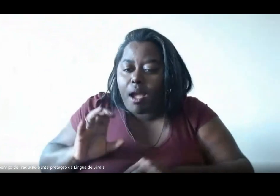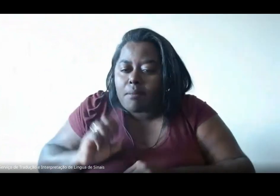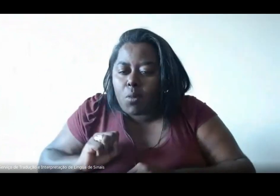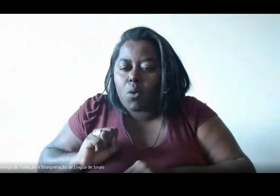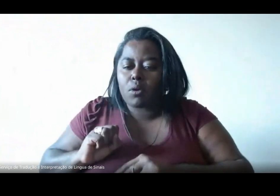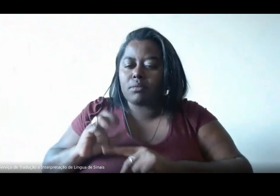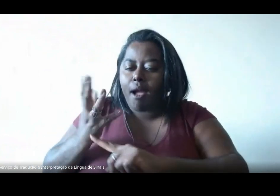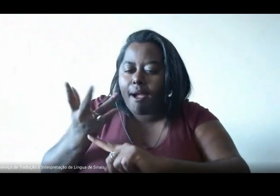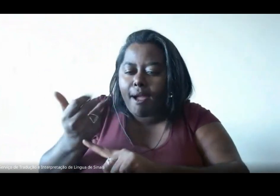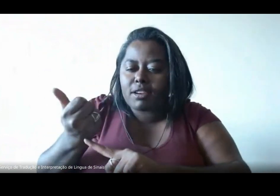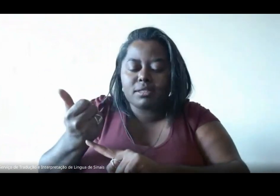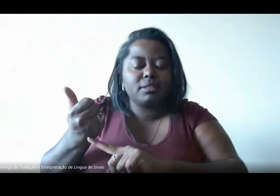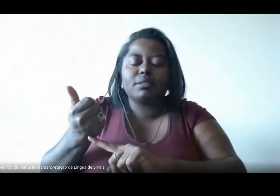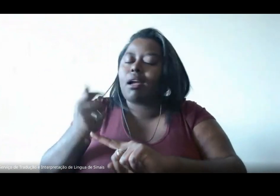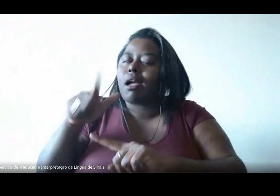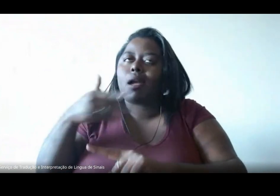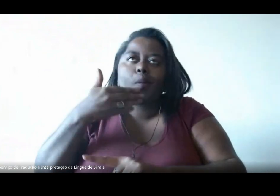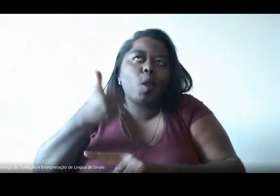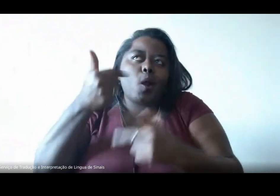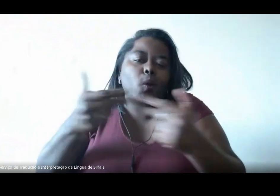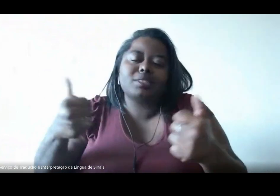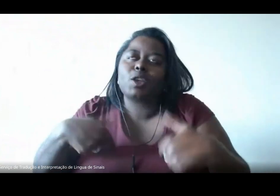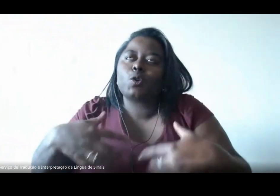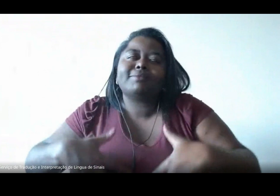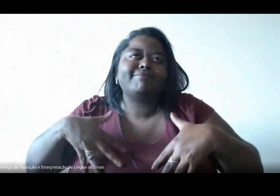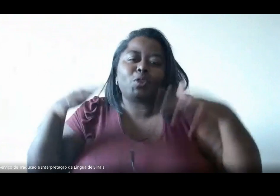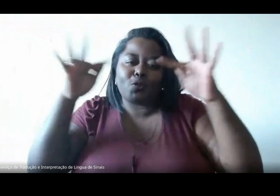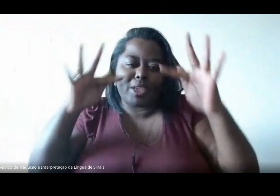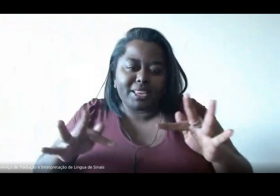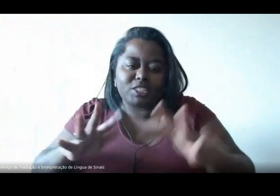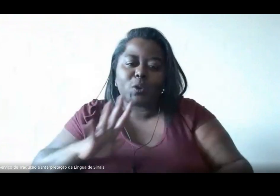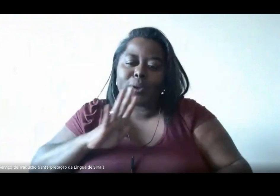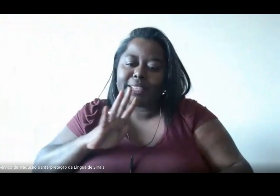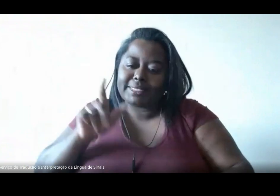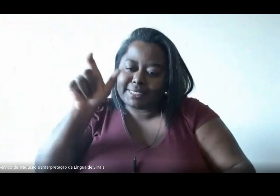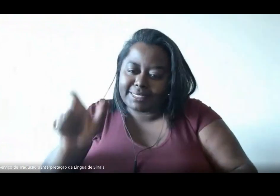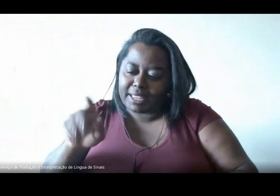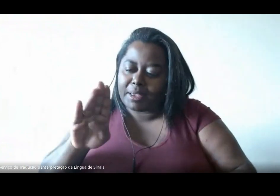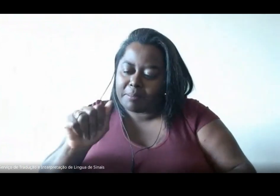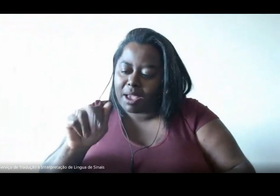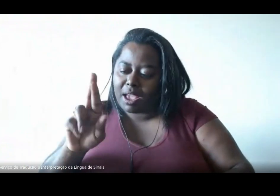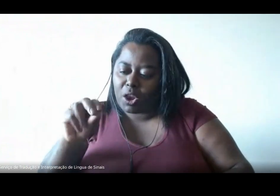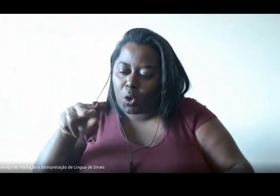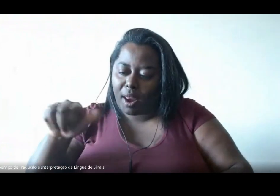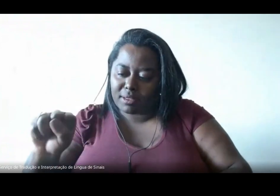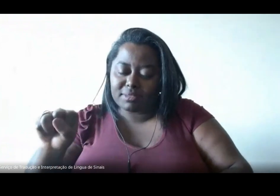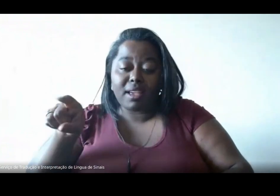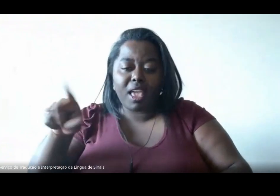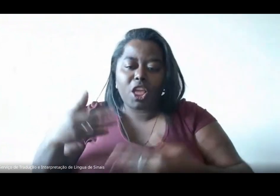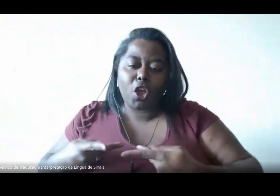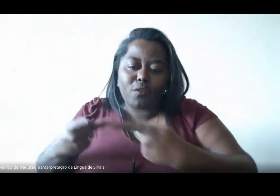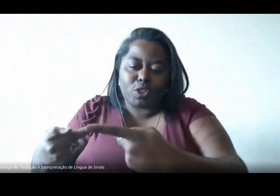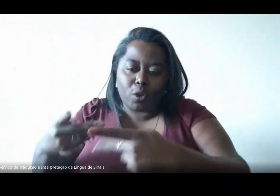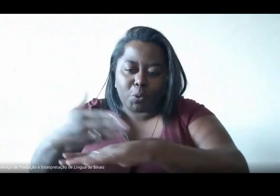mundo. Assim, eu fico feliz demais por ter conhecido um dia o Baronas e por ele me convidar para esse